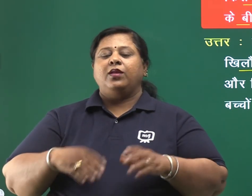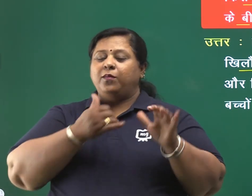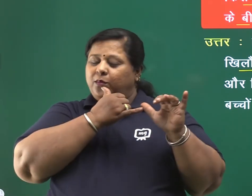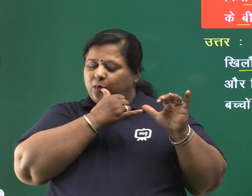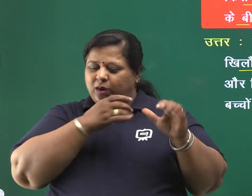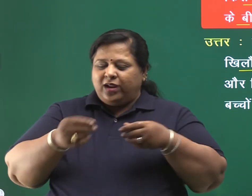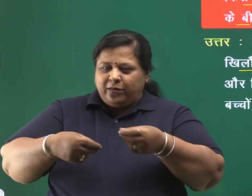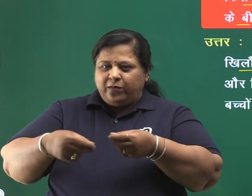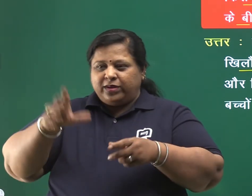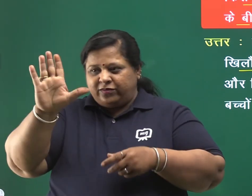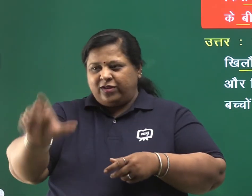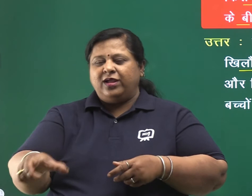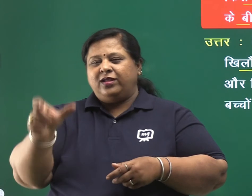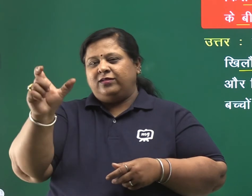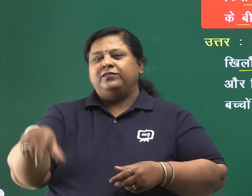मुरली वाले